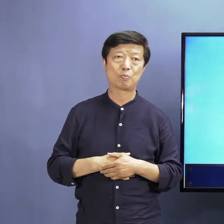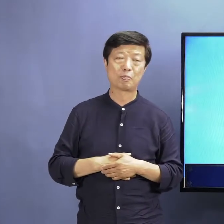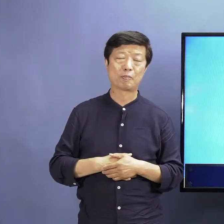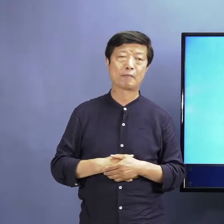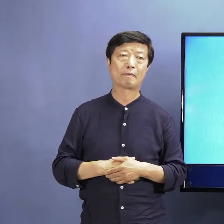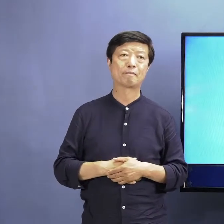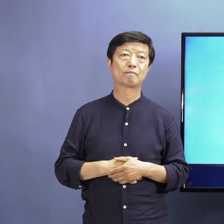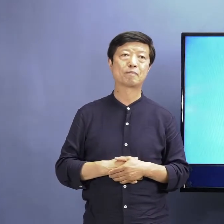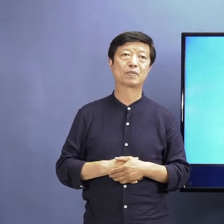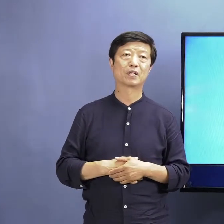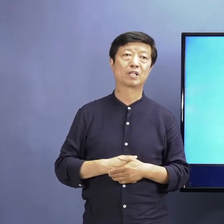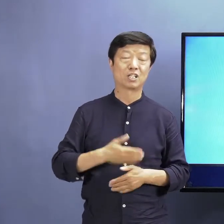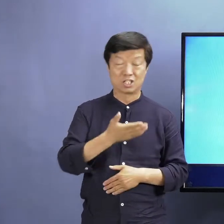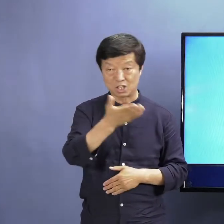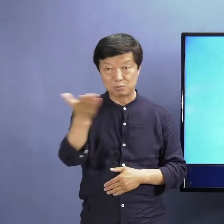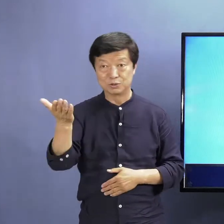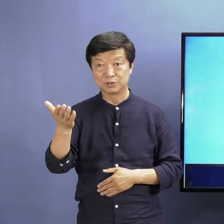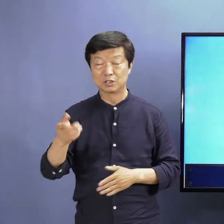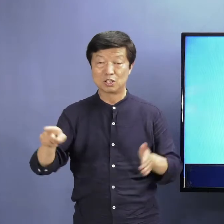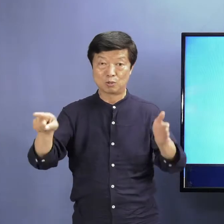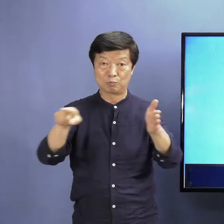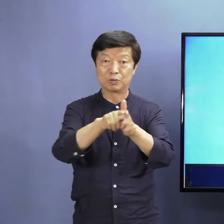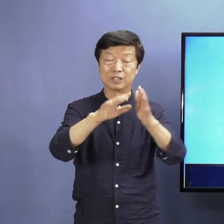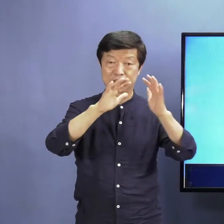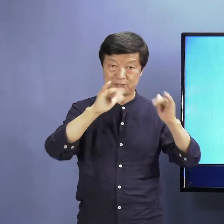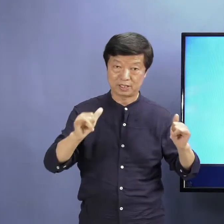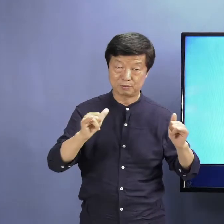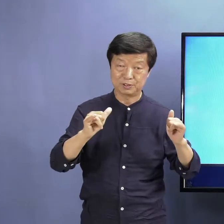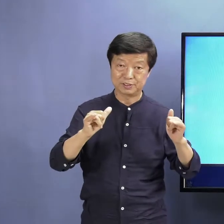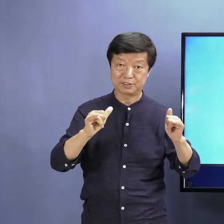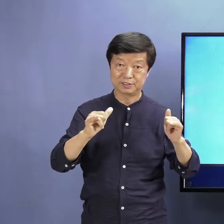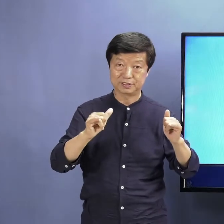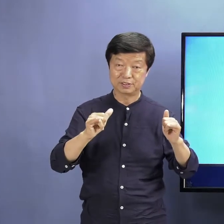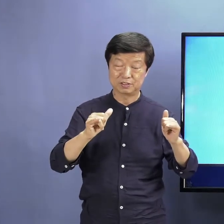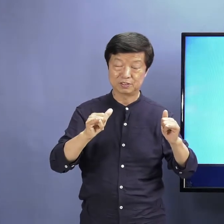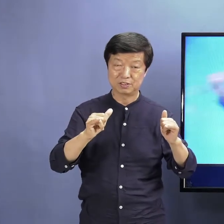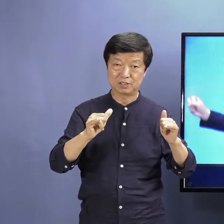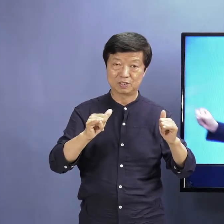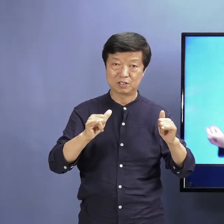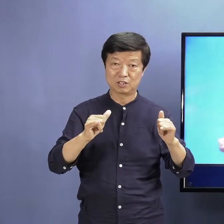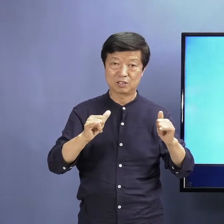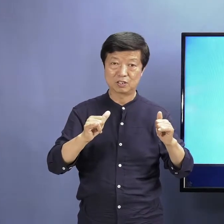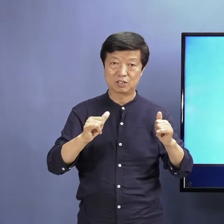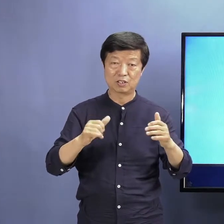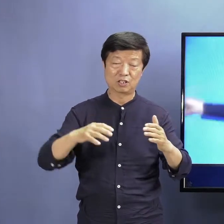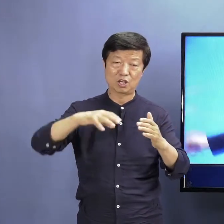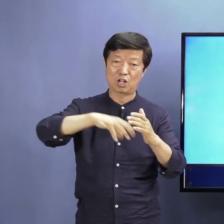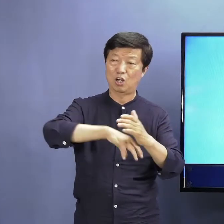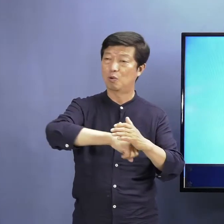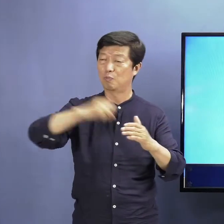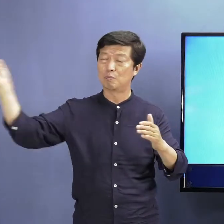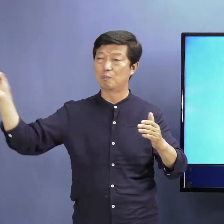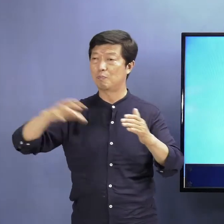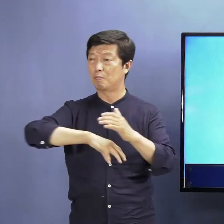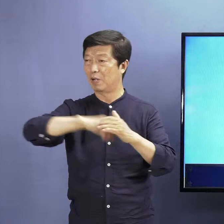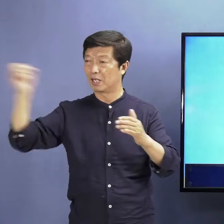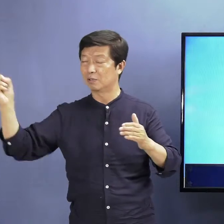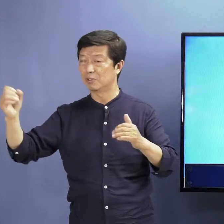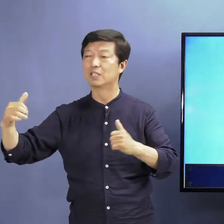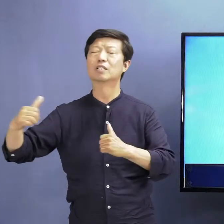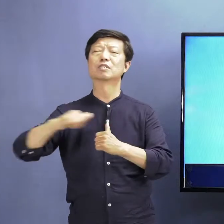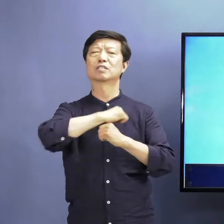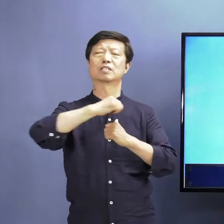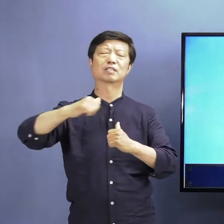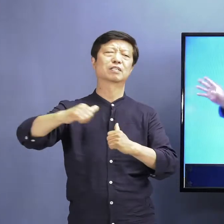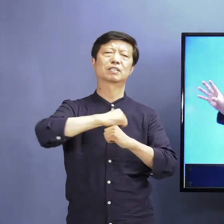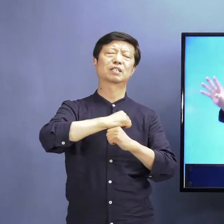않는다. 그러니까 여러분 신앙인으로서 여러분 사전에서 빼버려야 될 단어가 당한다 빼버리세요.